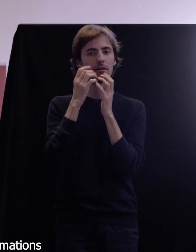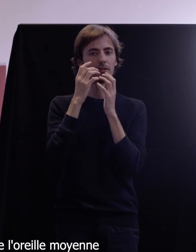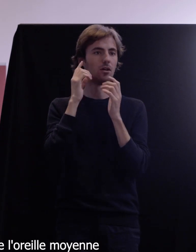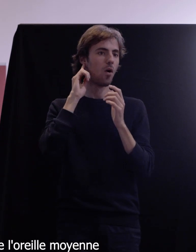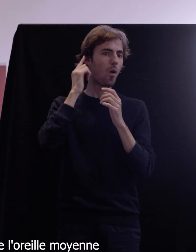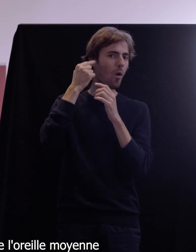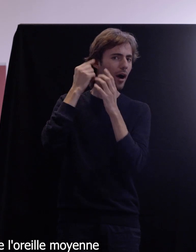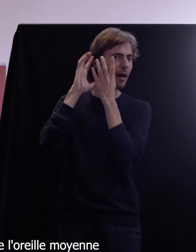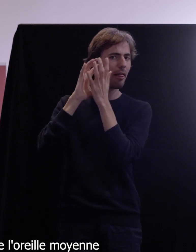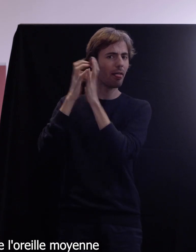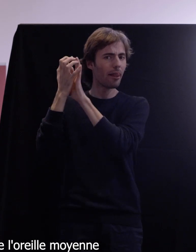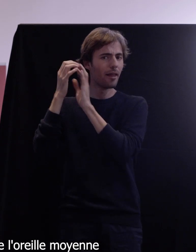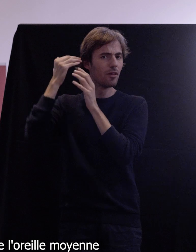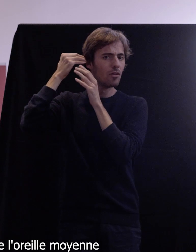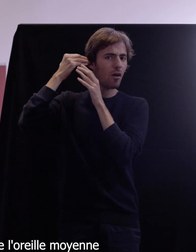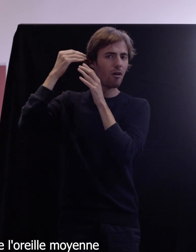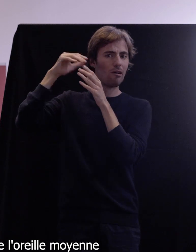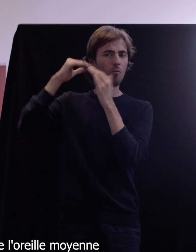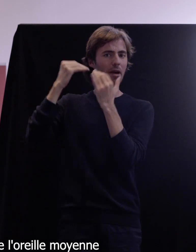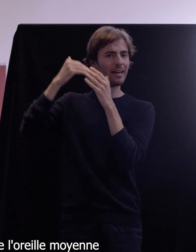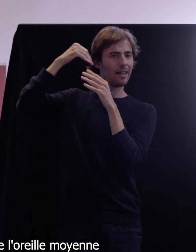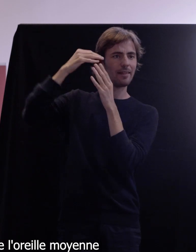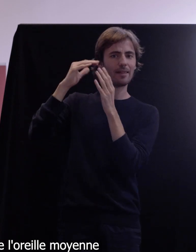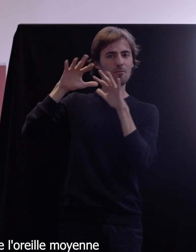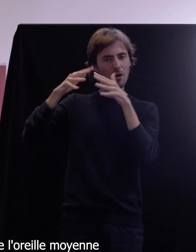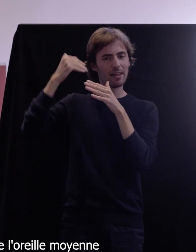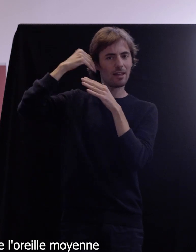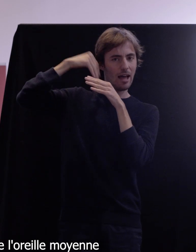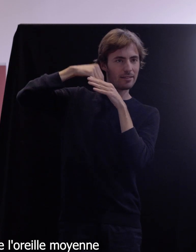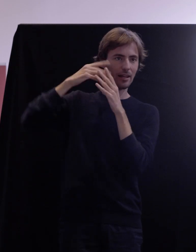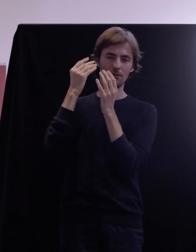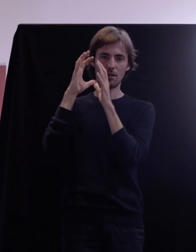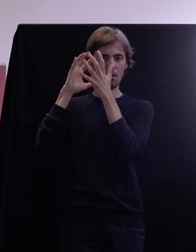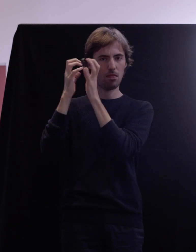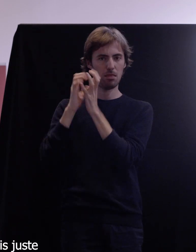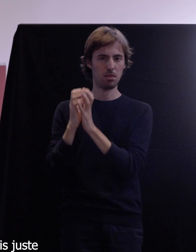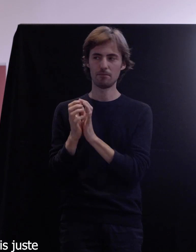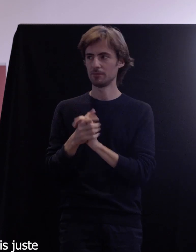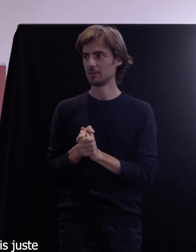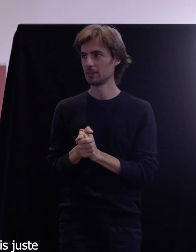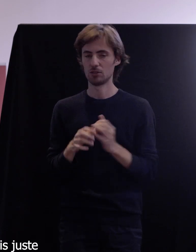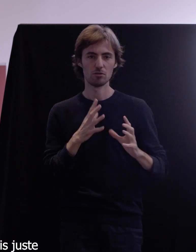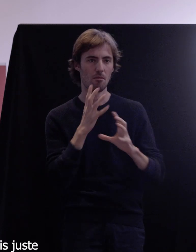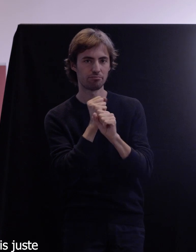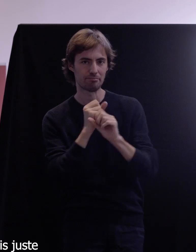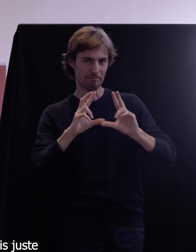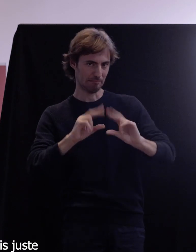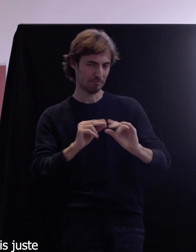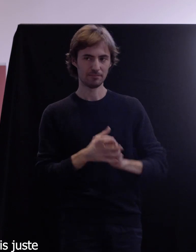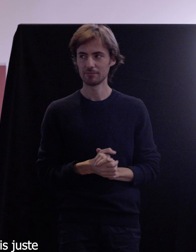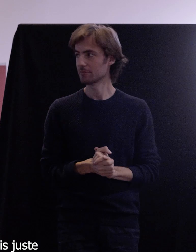de l'oreille externe, de l'oreille moyenne et de l'oreille interne. Je vous fais juste un petit rappel sur